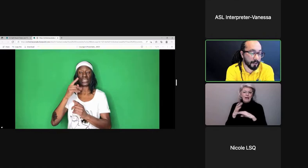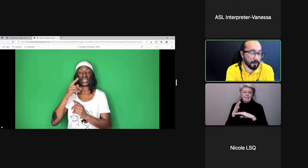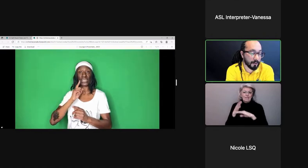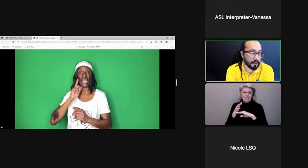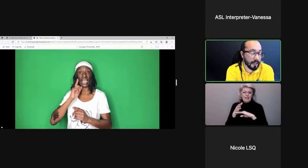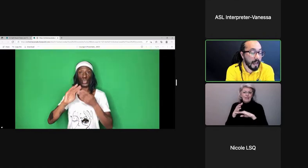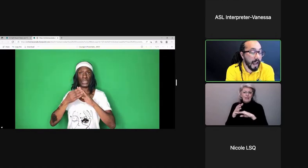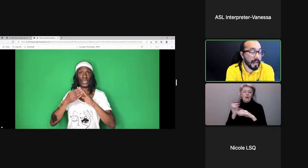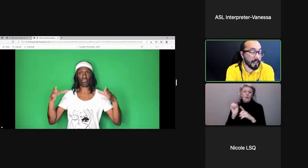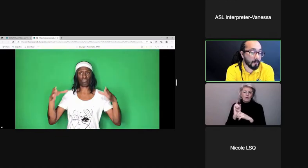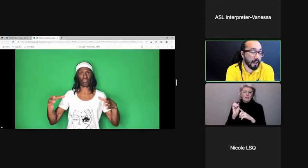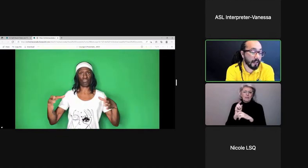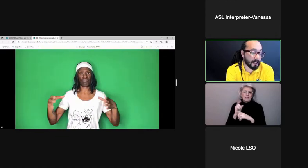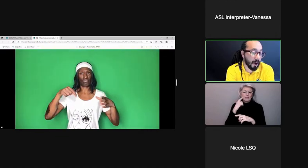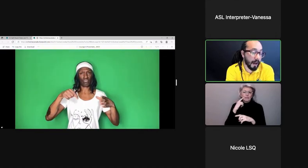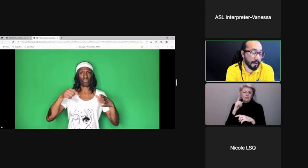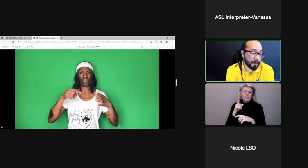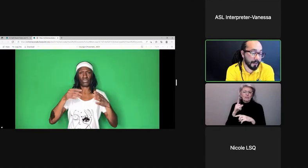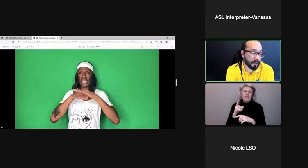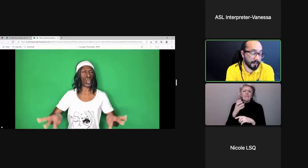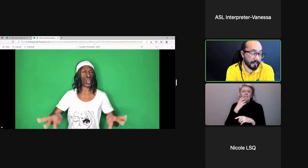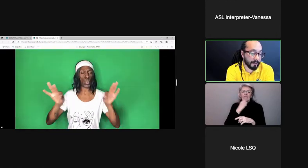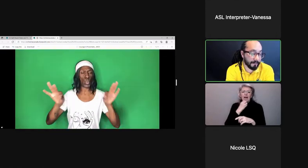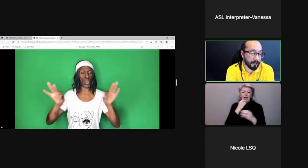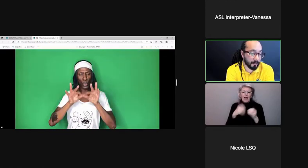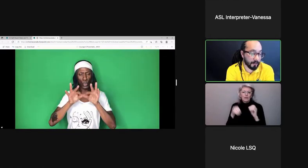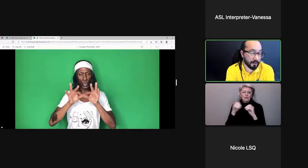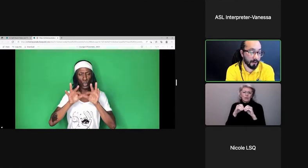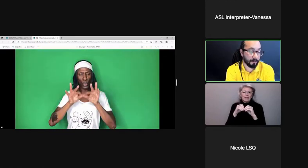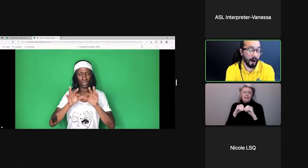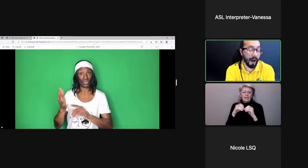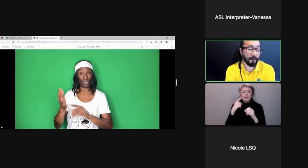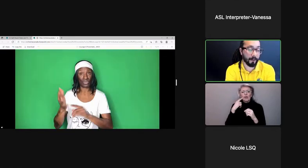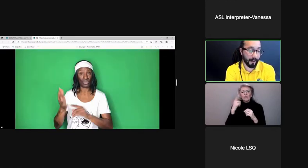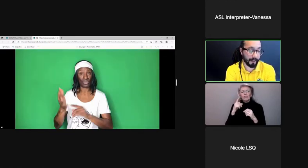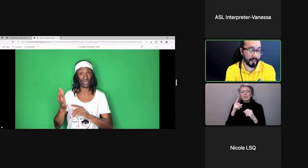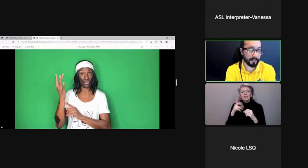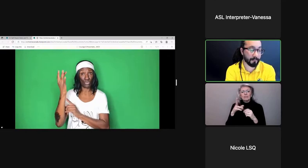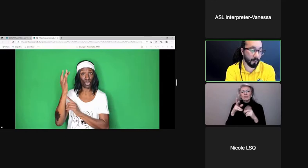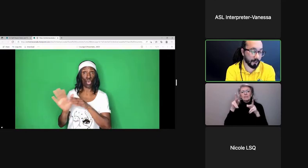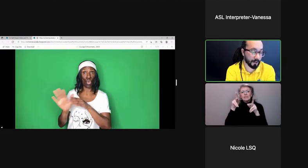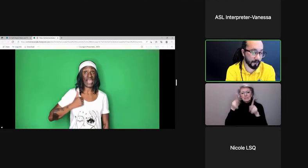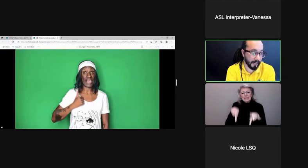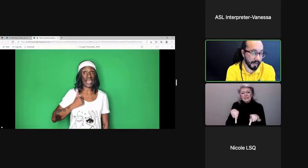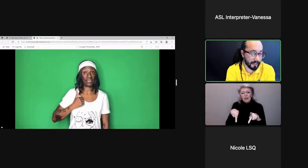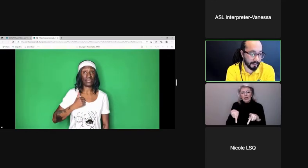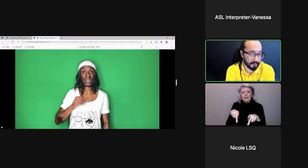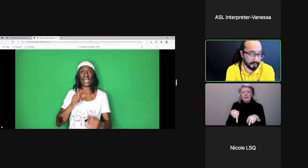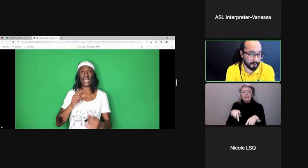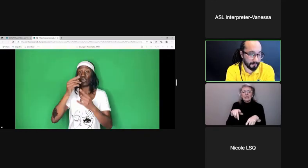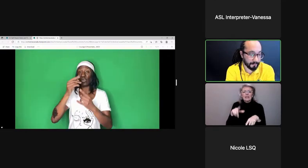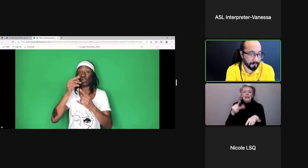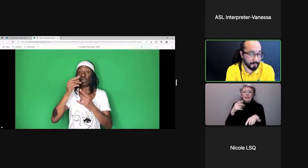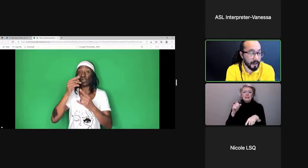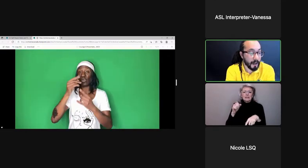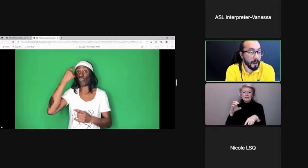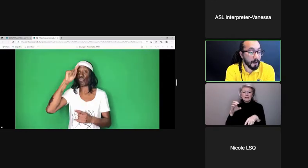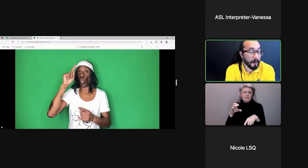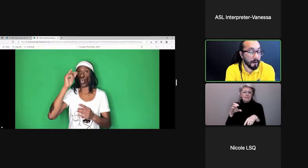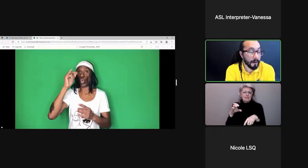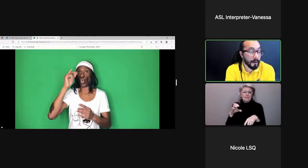et la valeur ajoutée pour les individus IBP aussi, c'est-à-dire les